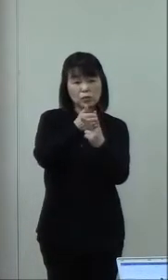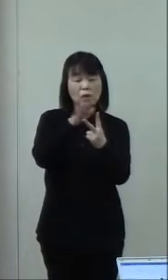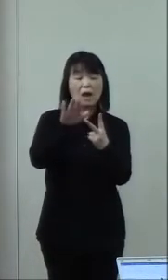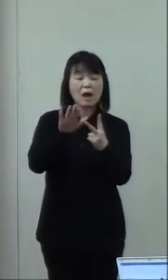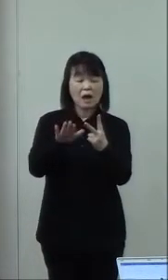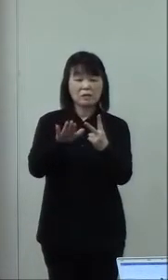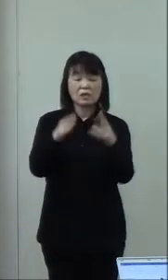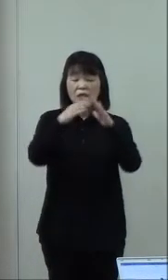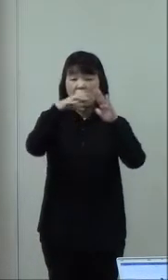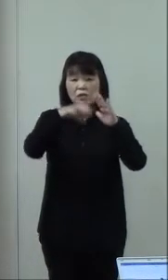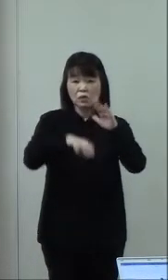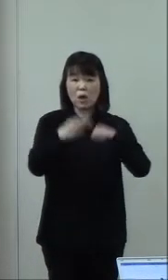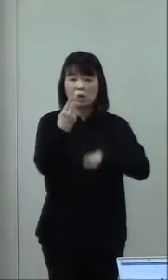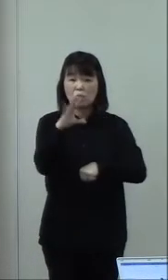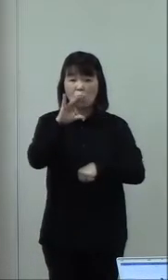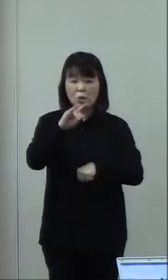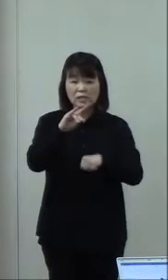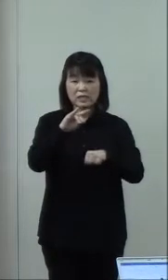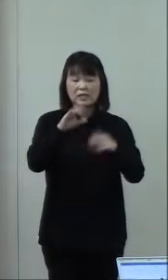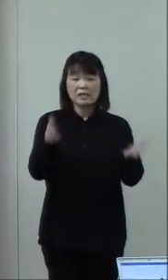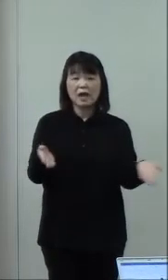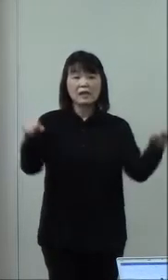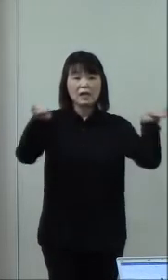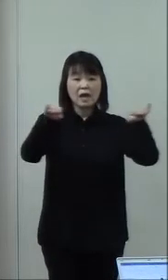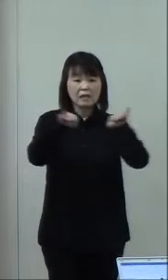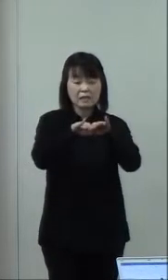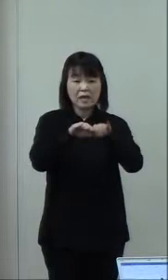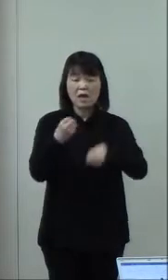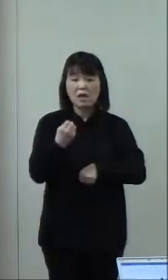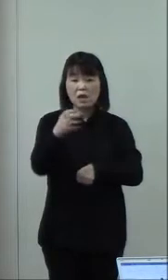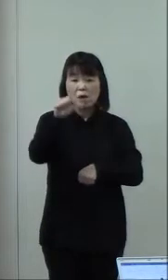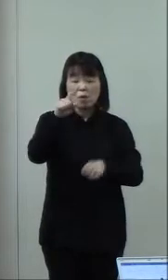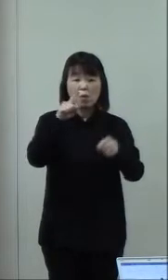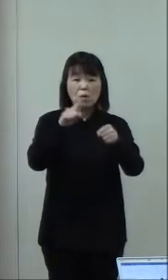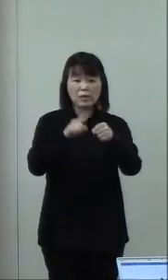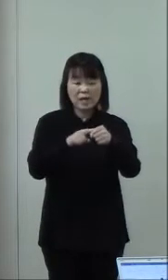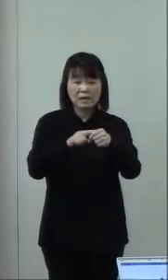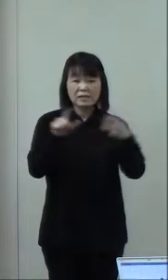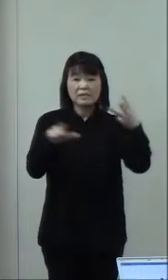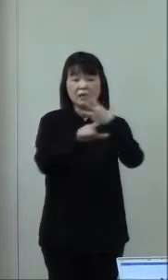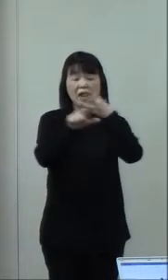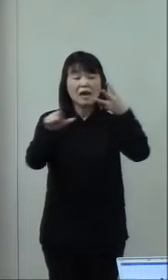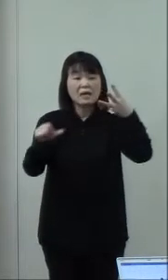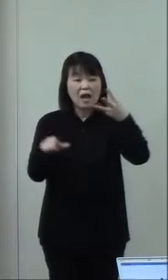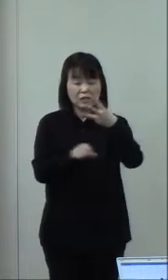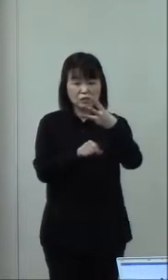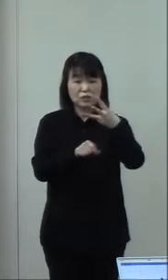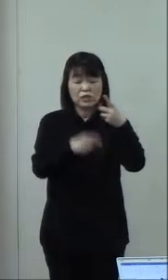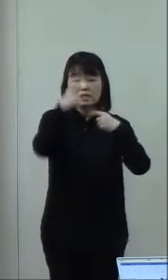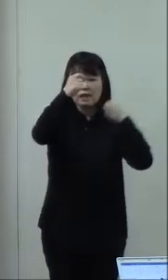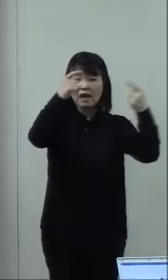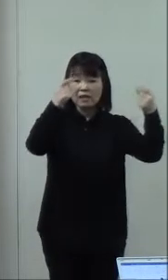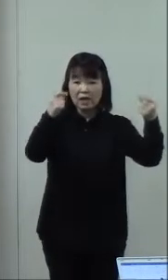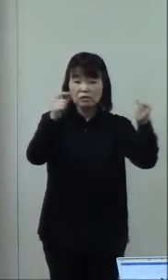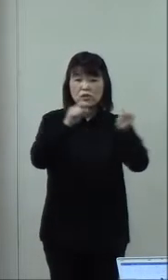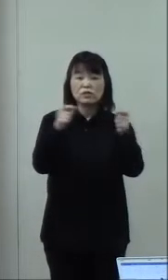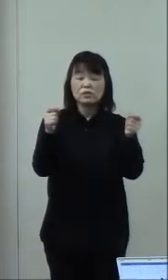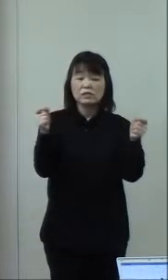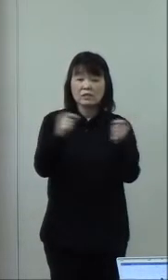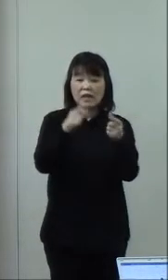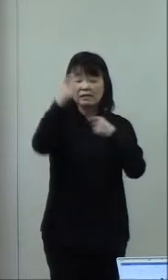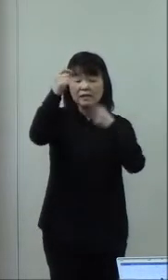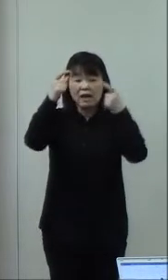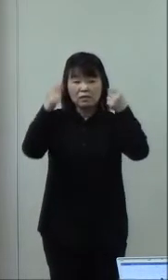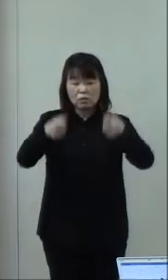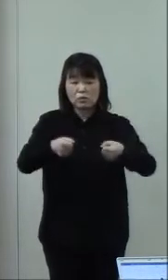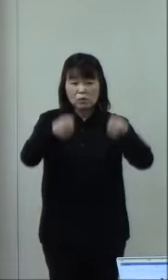。令和5年3月に大学、短大、専門学校等を卒業予定の方、また